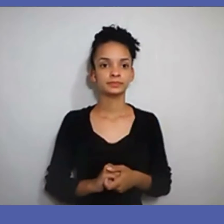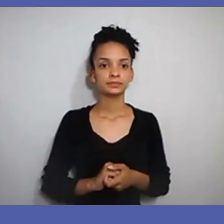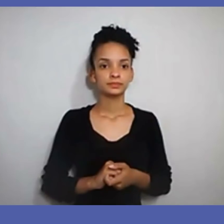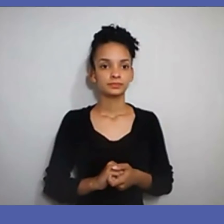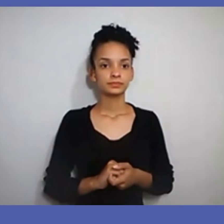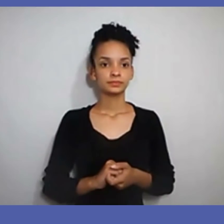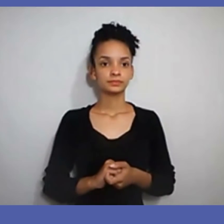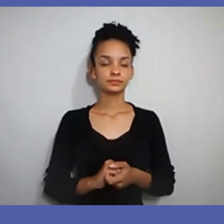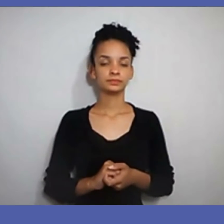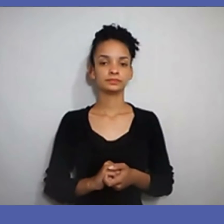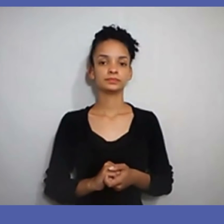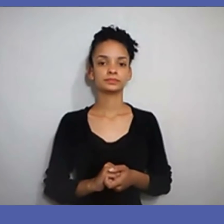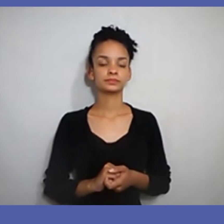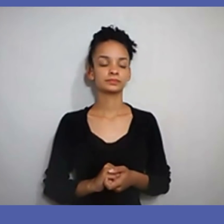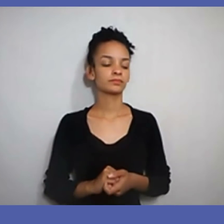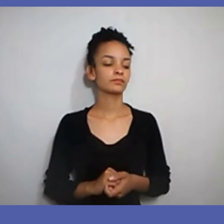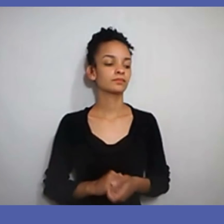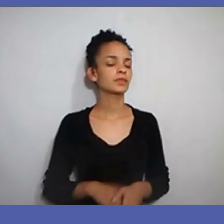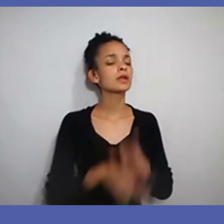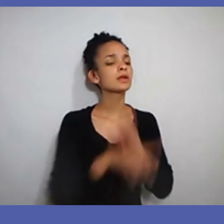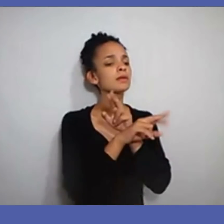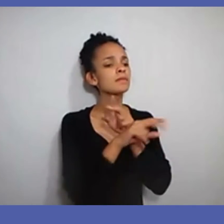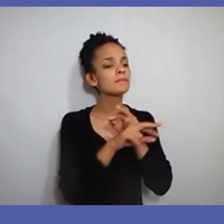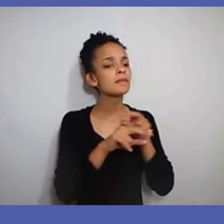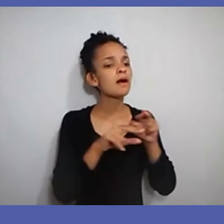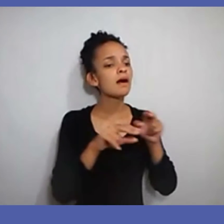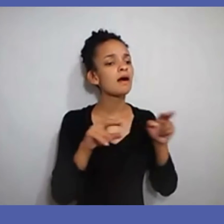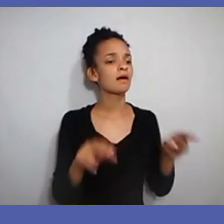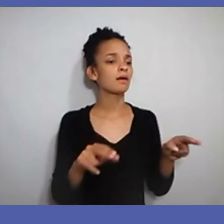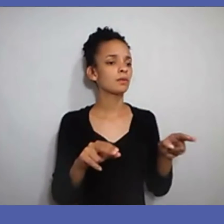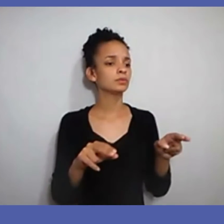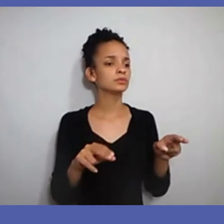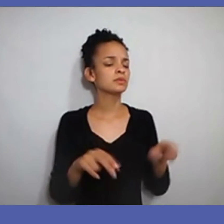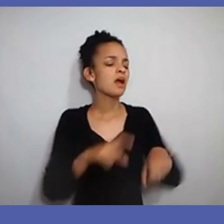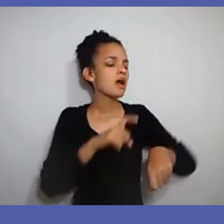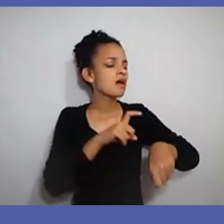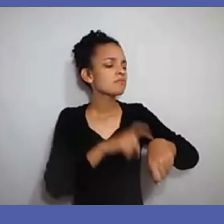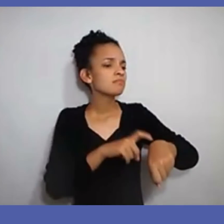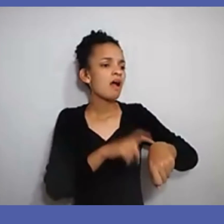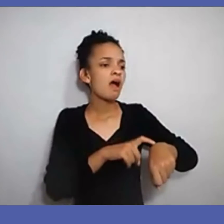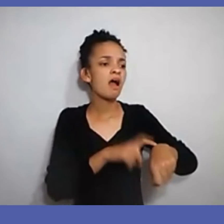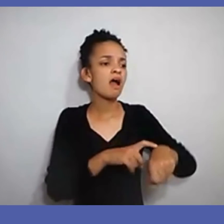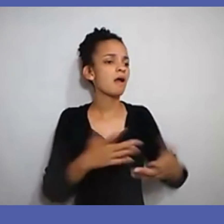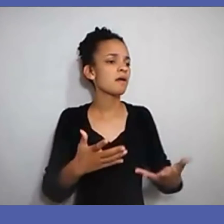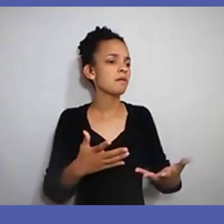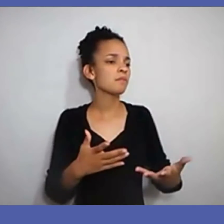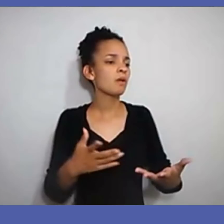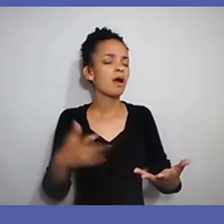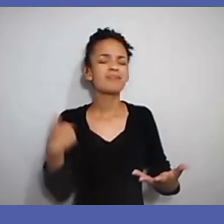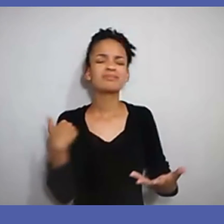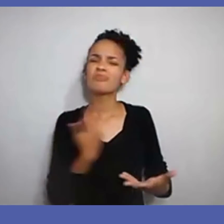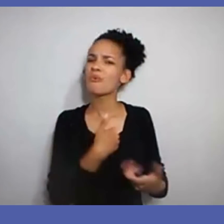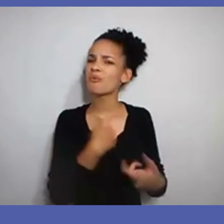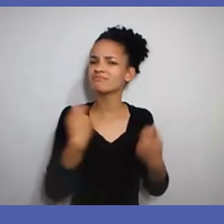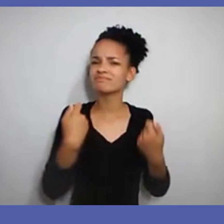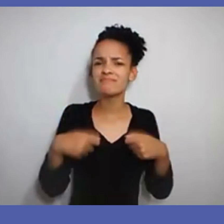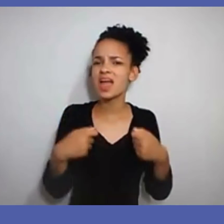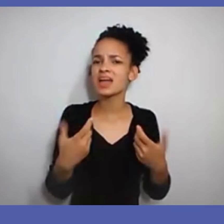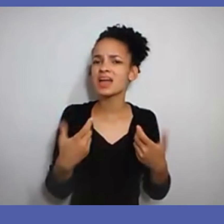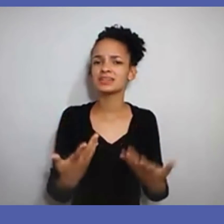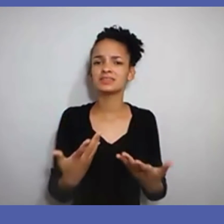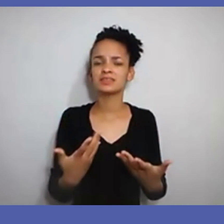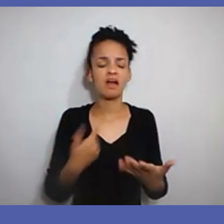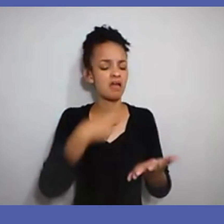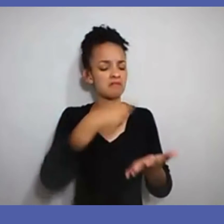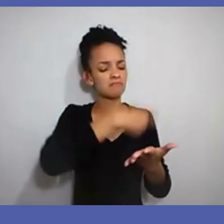Irmãos, relativamente aos tempos e às épocas, não há necessidade de que eu vos escreva,